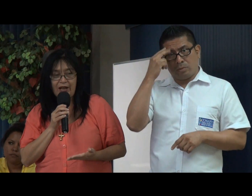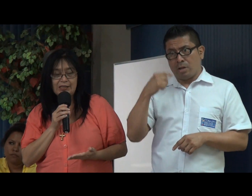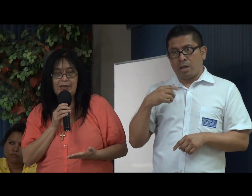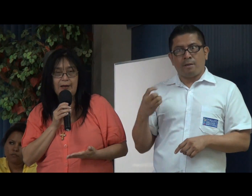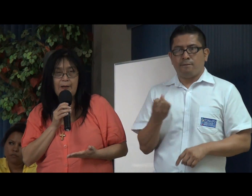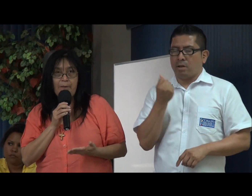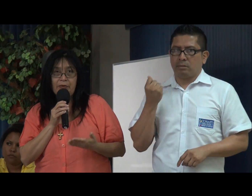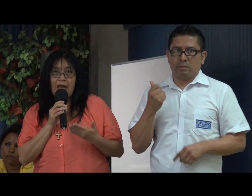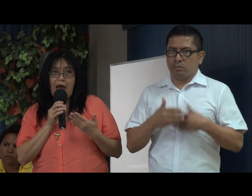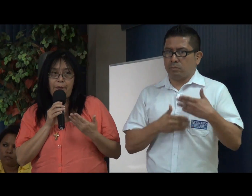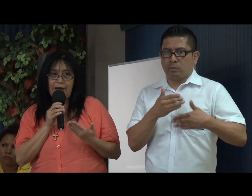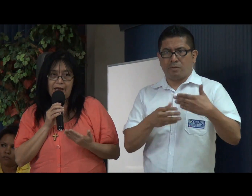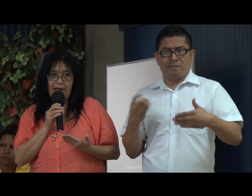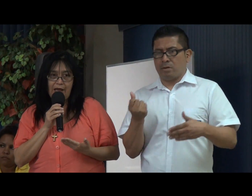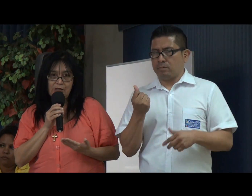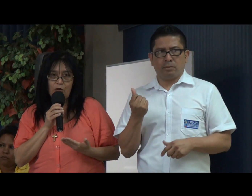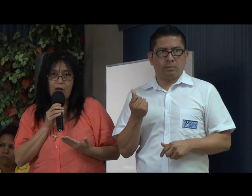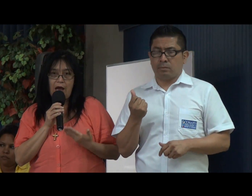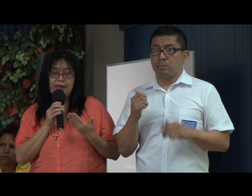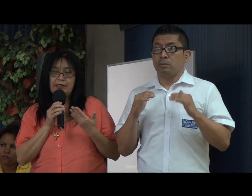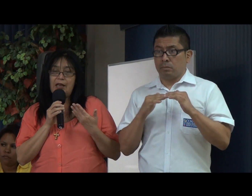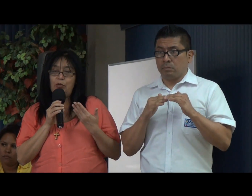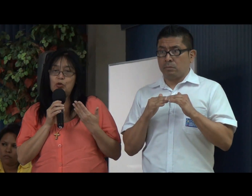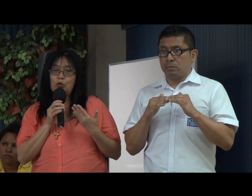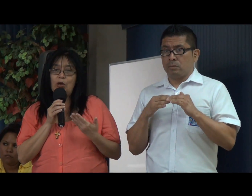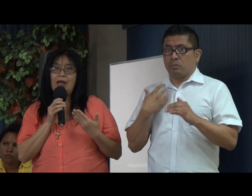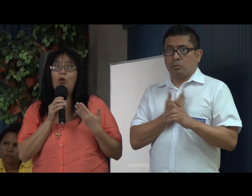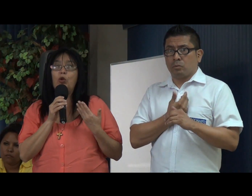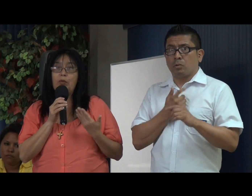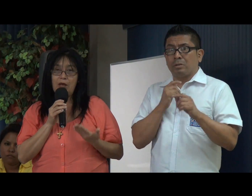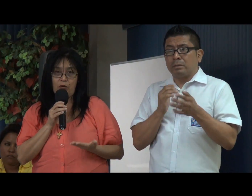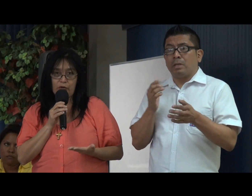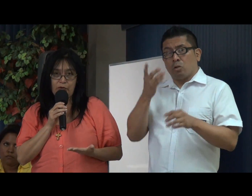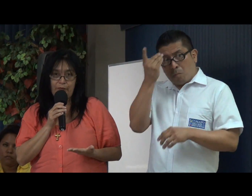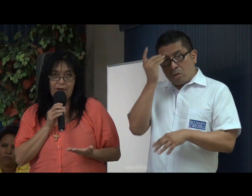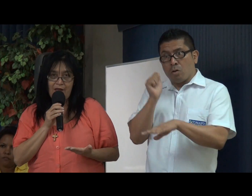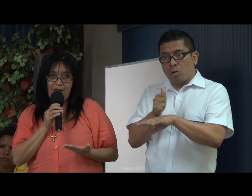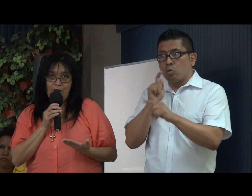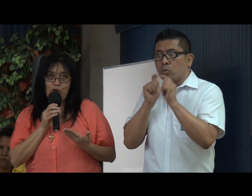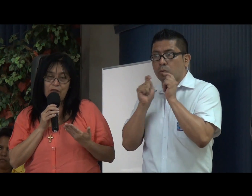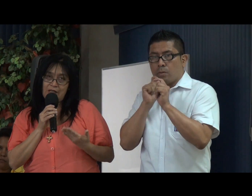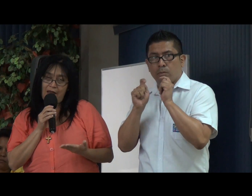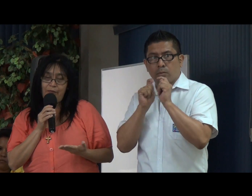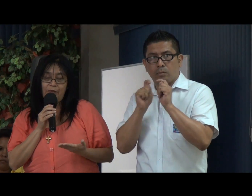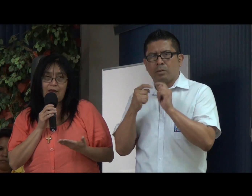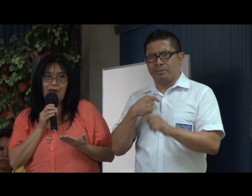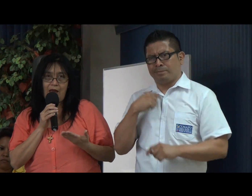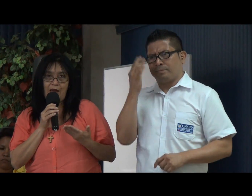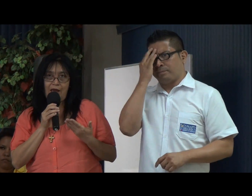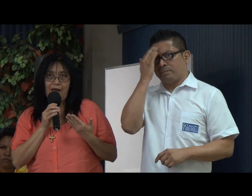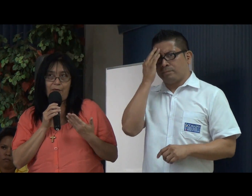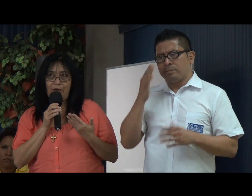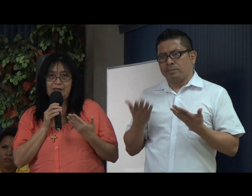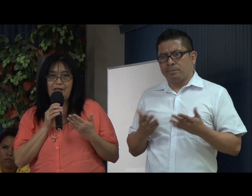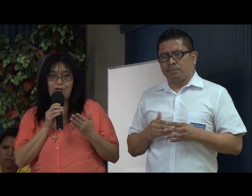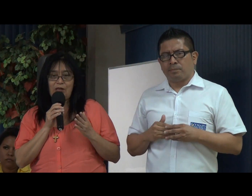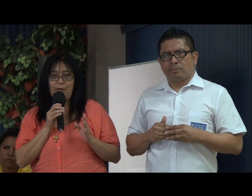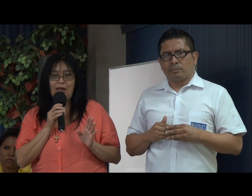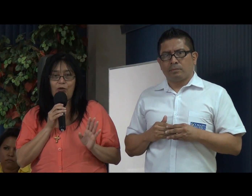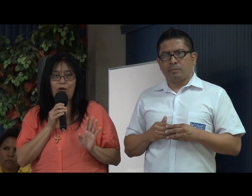fácil. Aparte de eso, hacíamos tutoría los domingos. Yo sé que pues esto también ya no lo